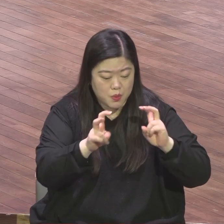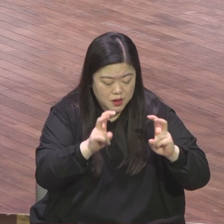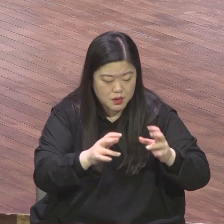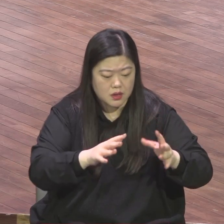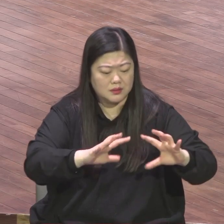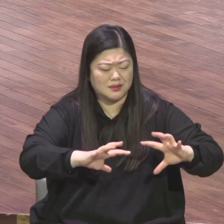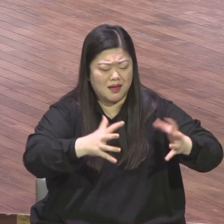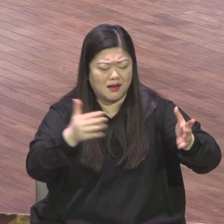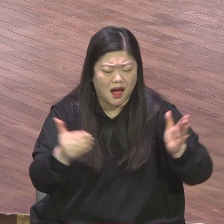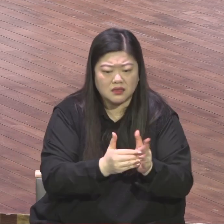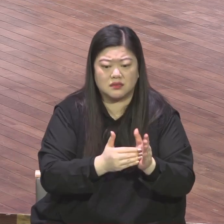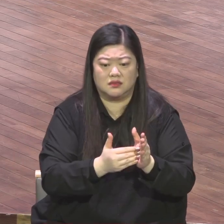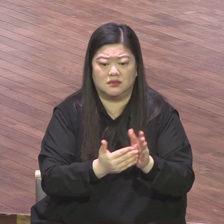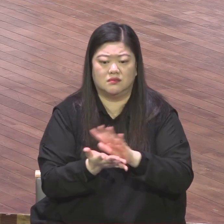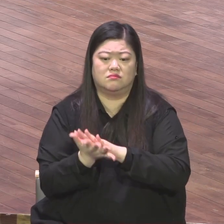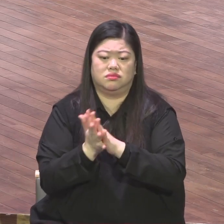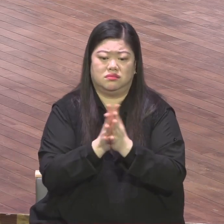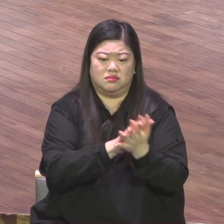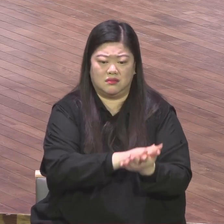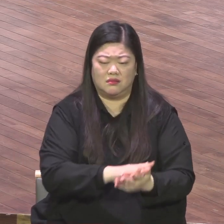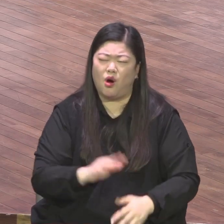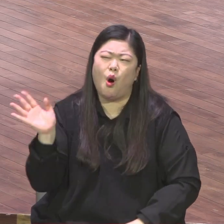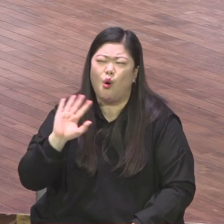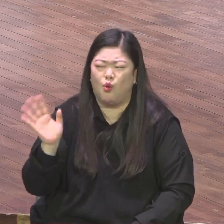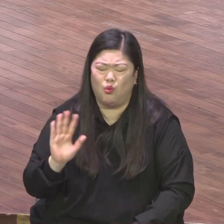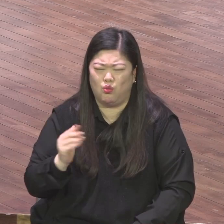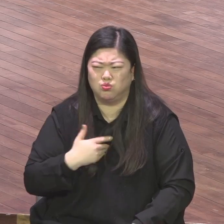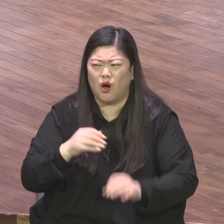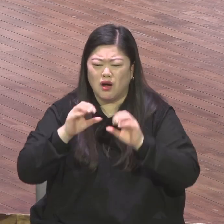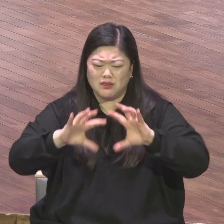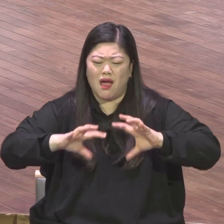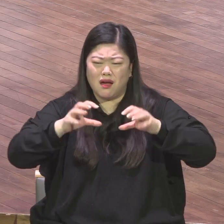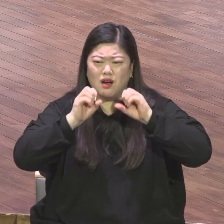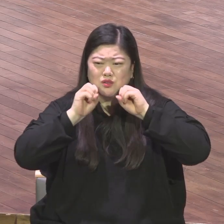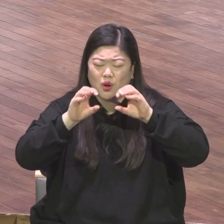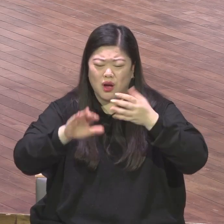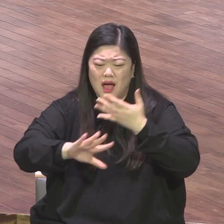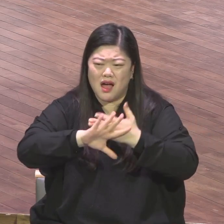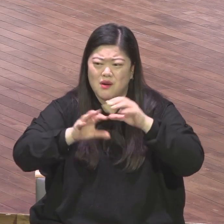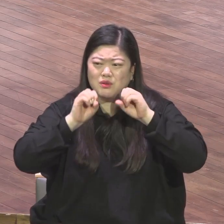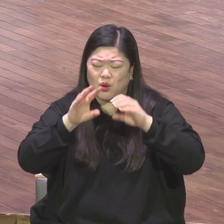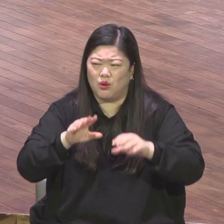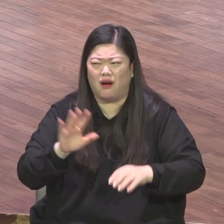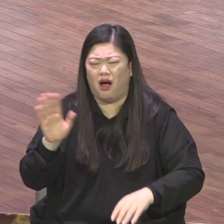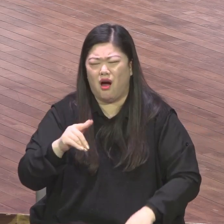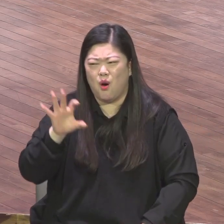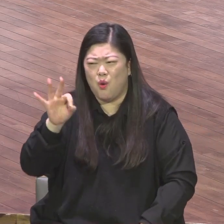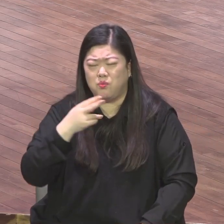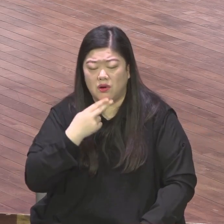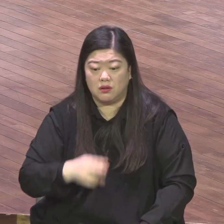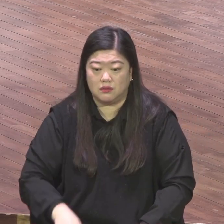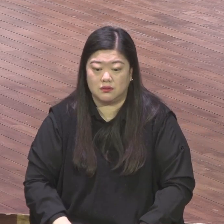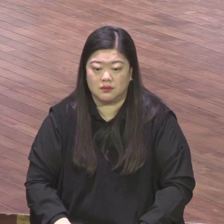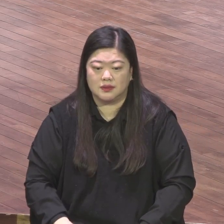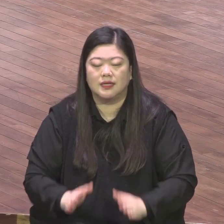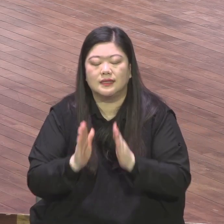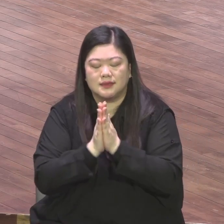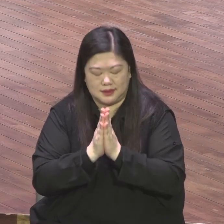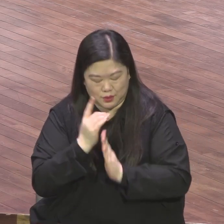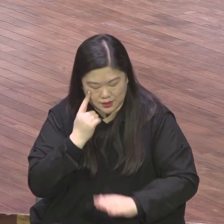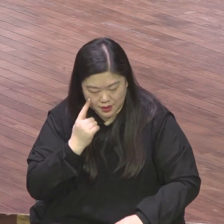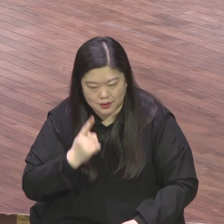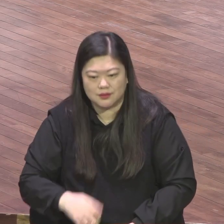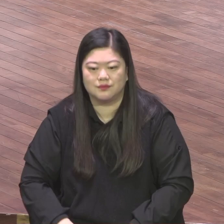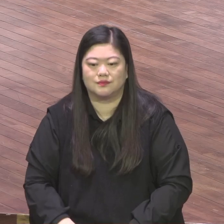신앙생활이에요. 아이고 목사님 저는 뭐 돈이 없어서 건강이 안 좋아서 기도하세요. 그 회복 다 시켜주십니다. 어떻게